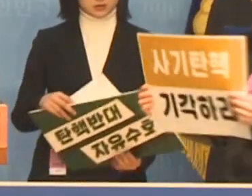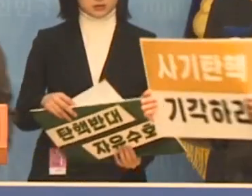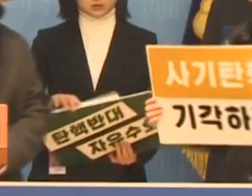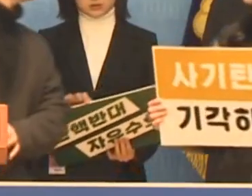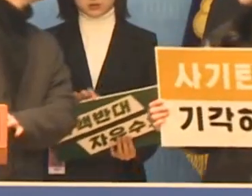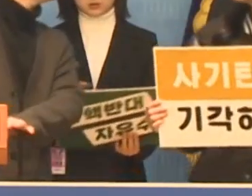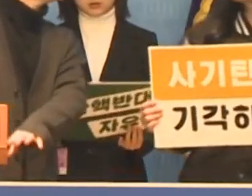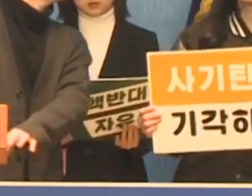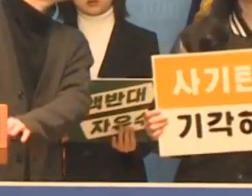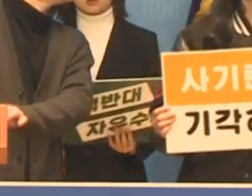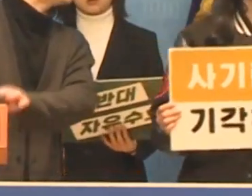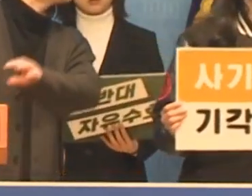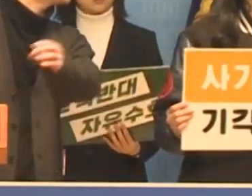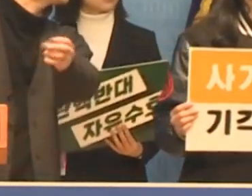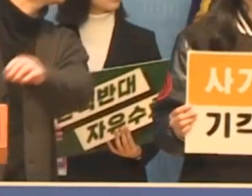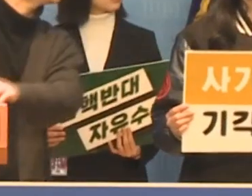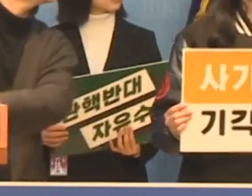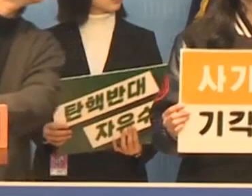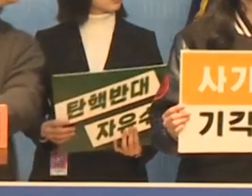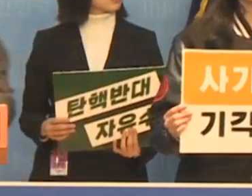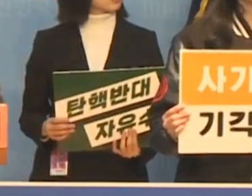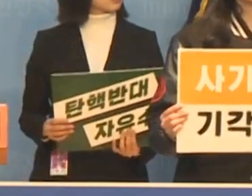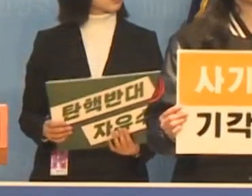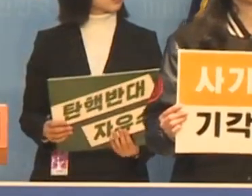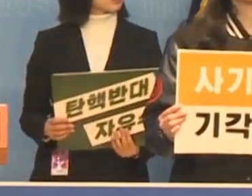저희 그 시작할 때 말씀해 주시면 바로 시작하겠습니다.